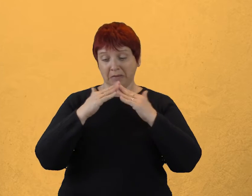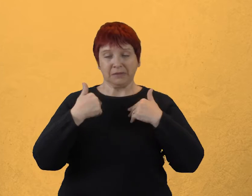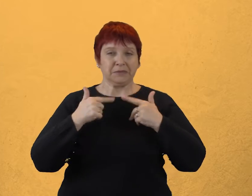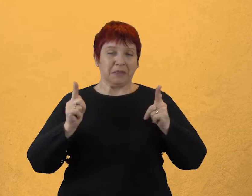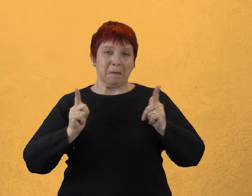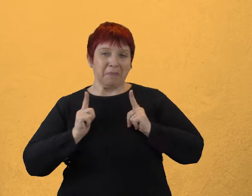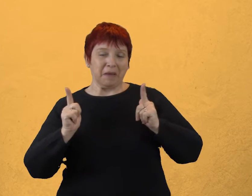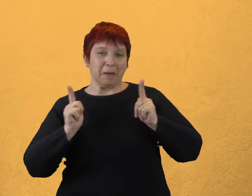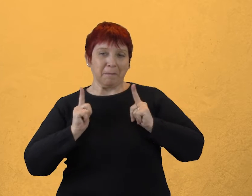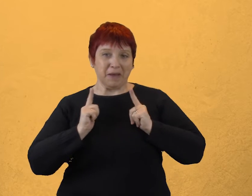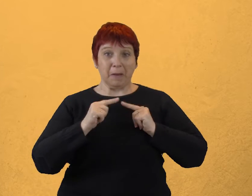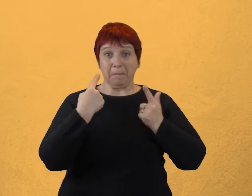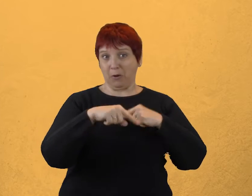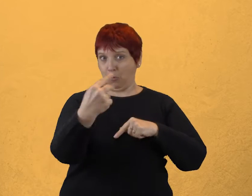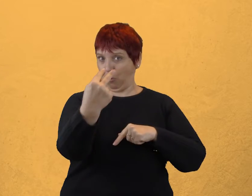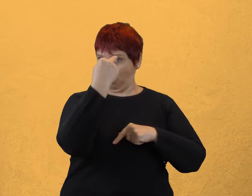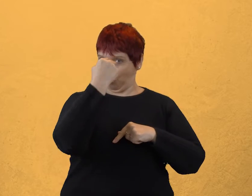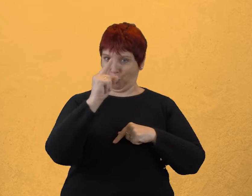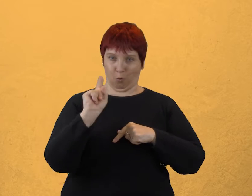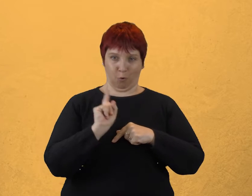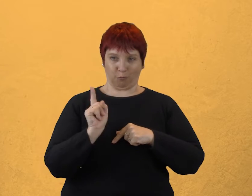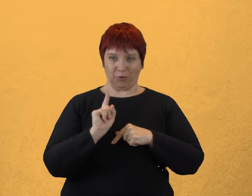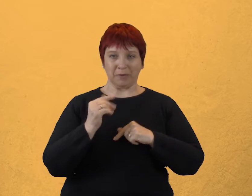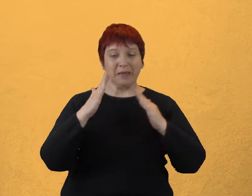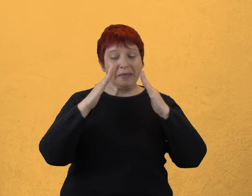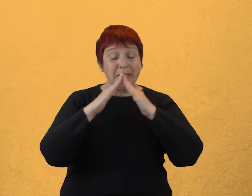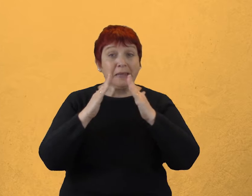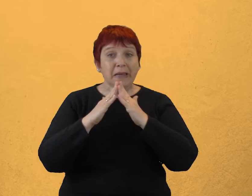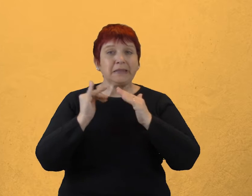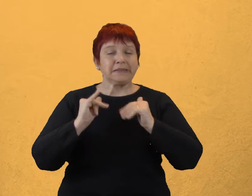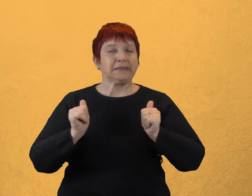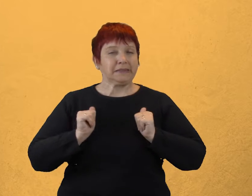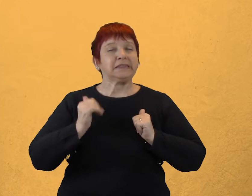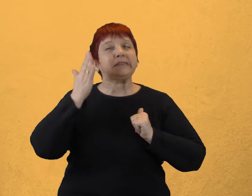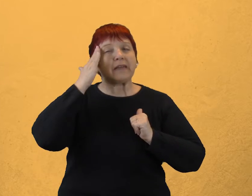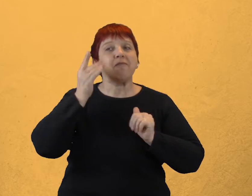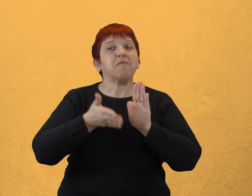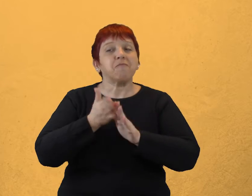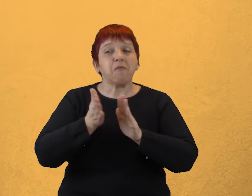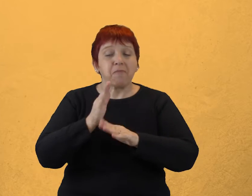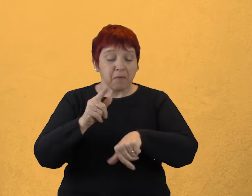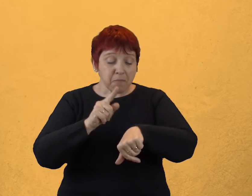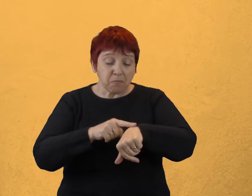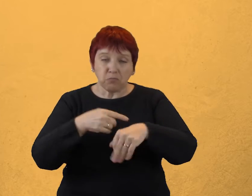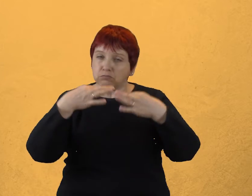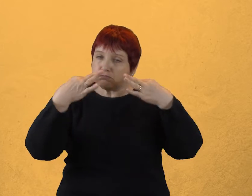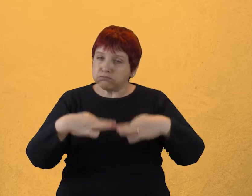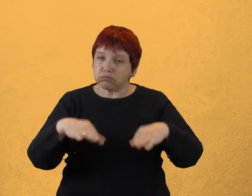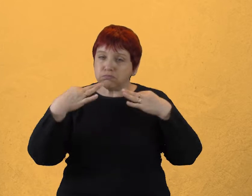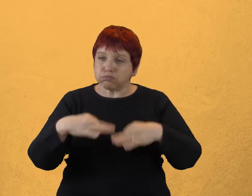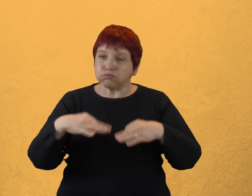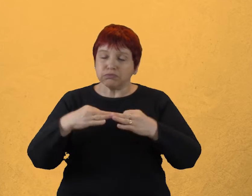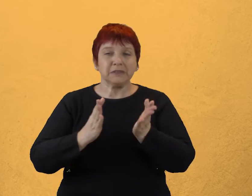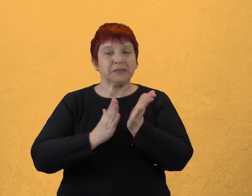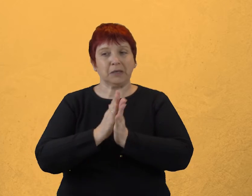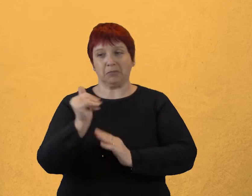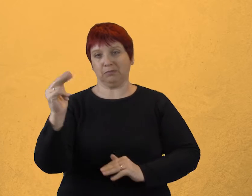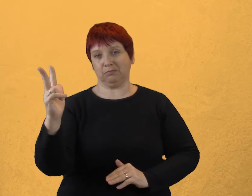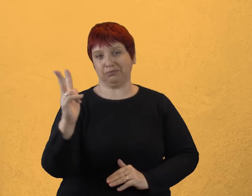espero, al acecho, en la puerta de mi casa porque sé que inevitablemente ellas deben